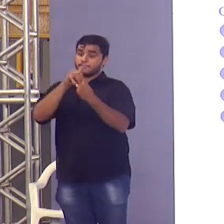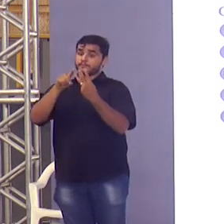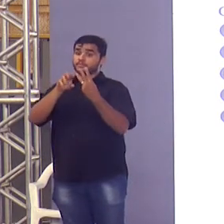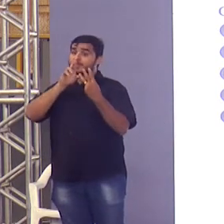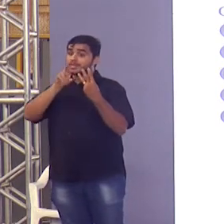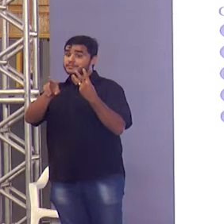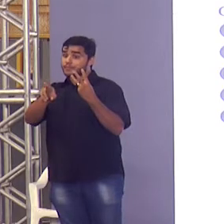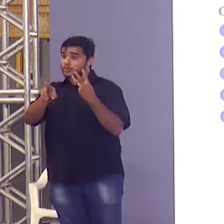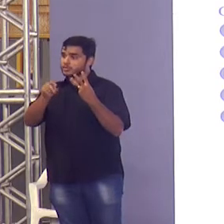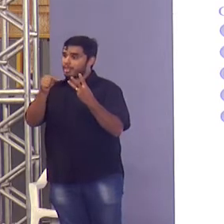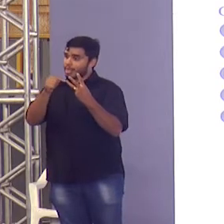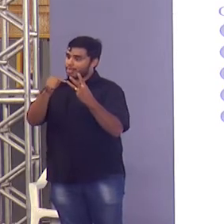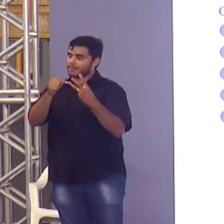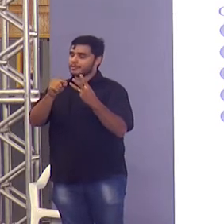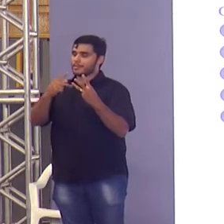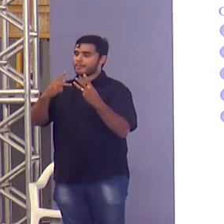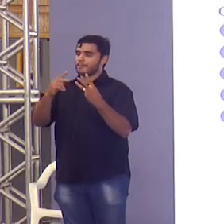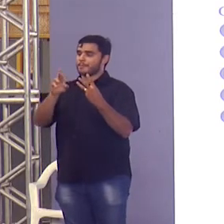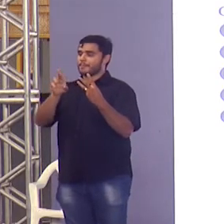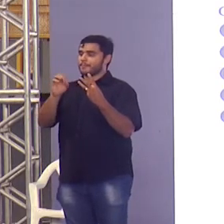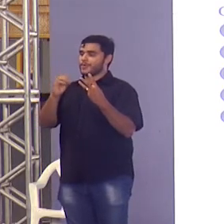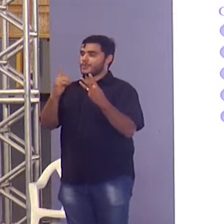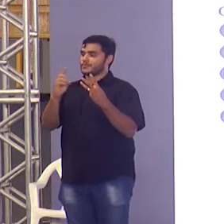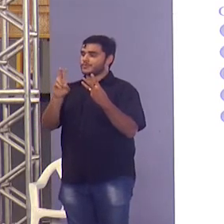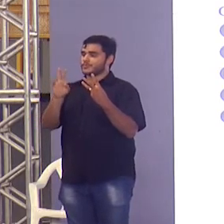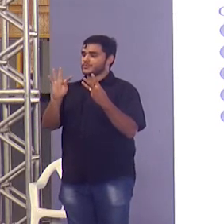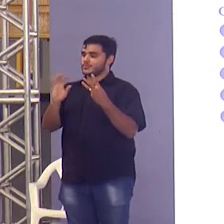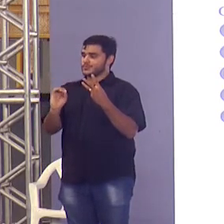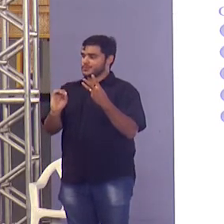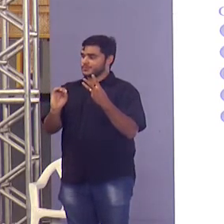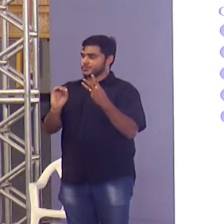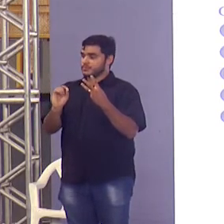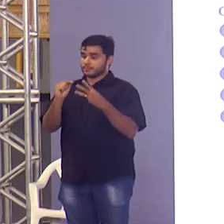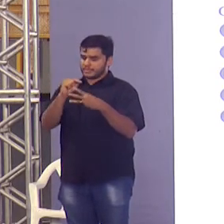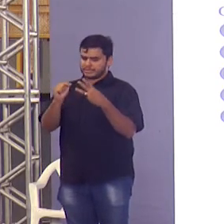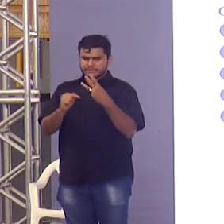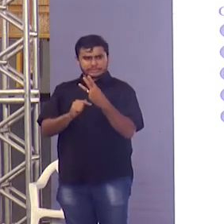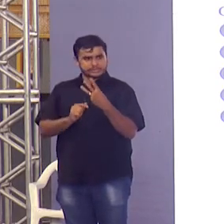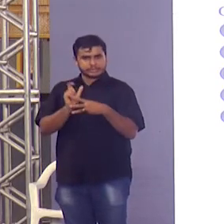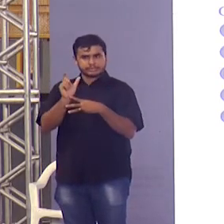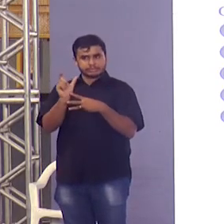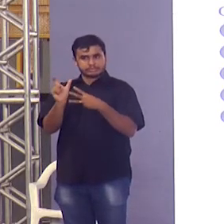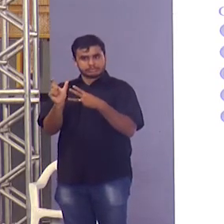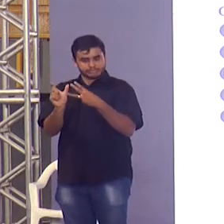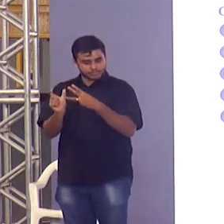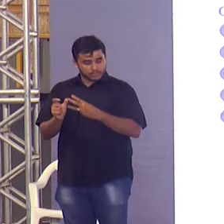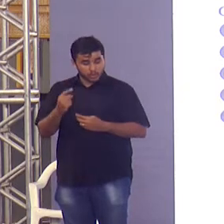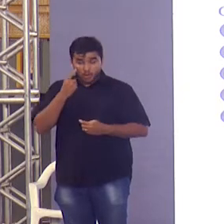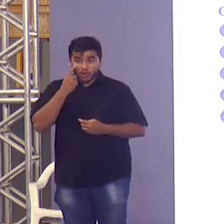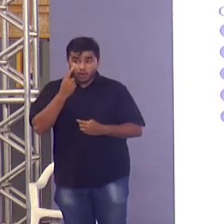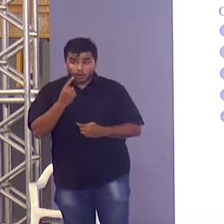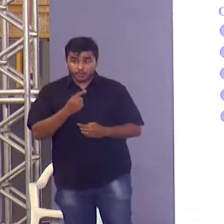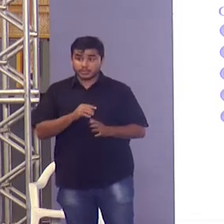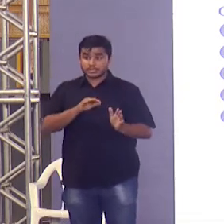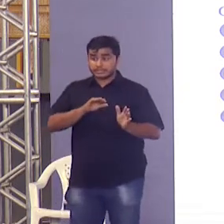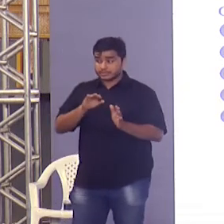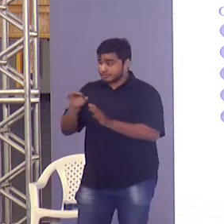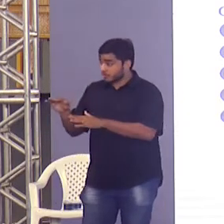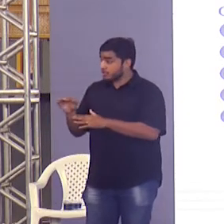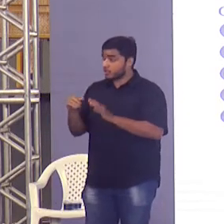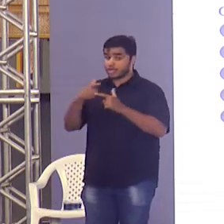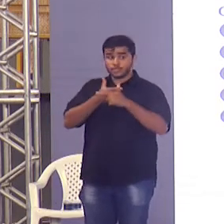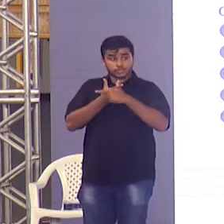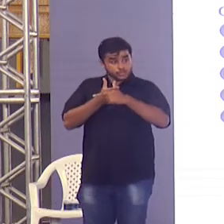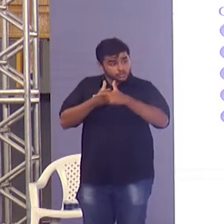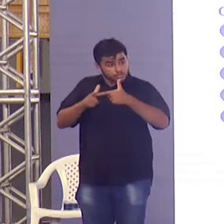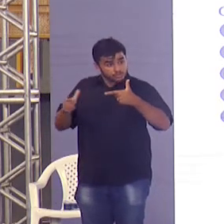Multiplicando, multiplicador e produto. Beleza? Agora, na divisão, galera, é